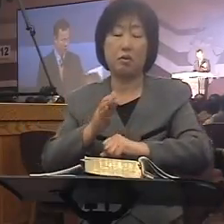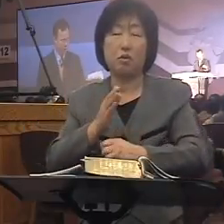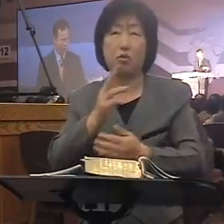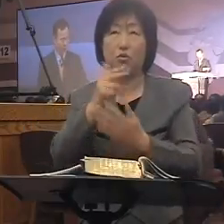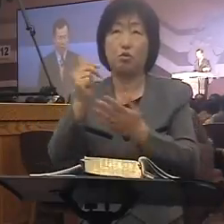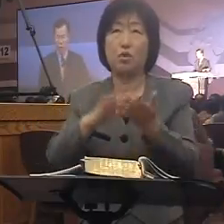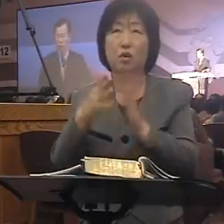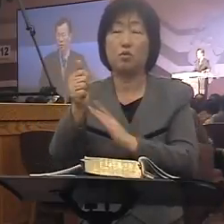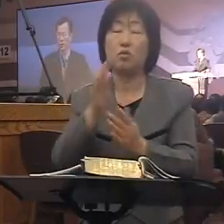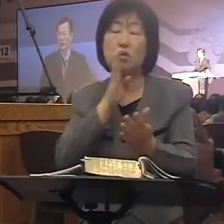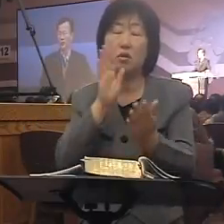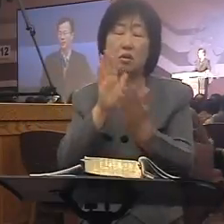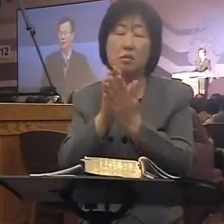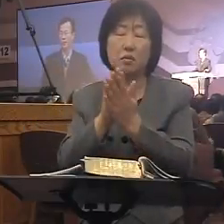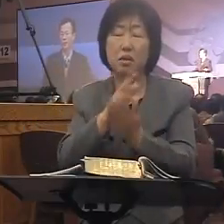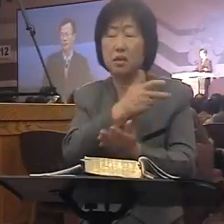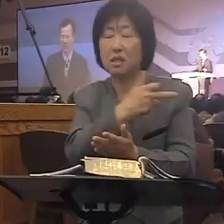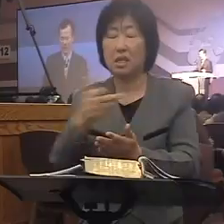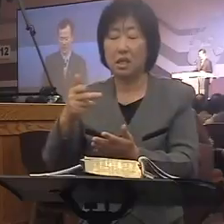본을 보여주셨네.